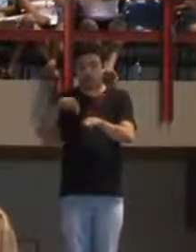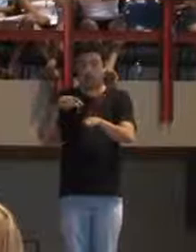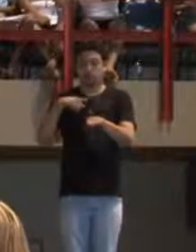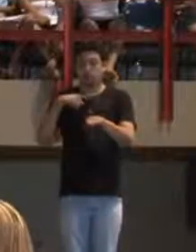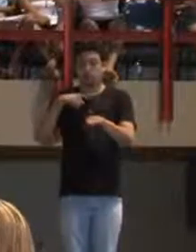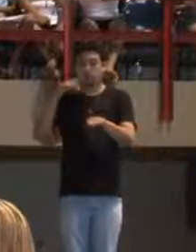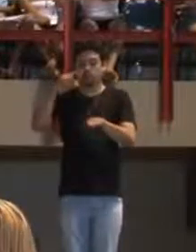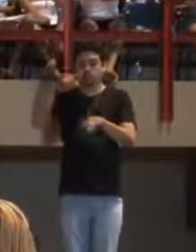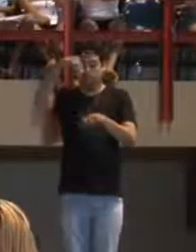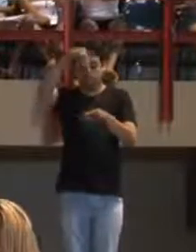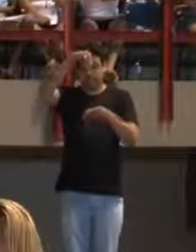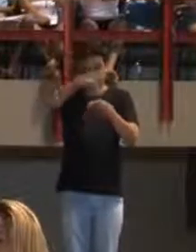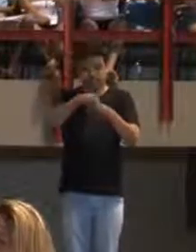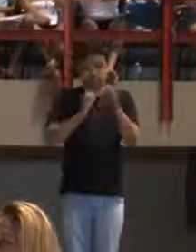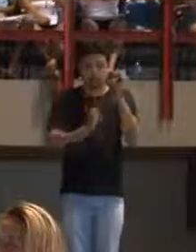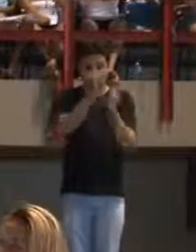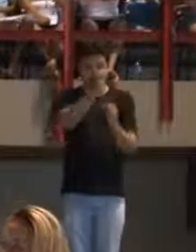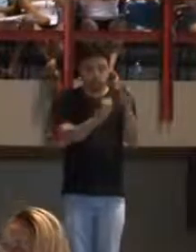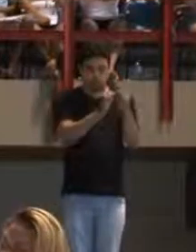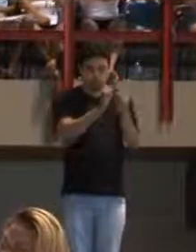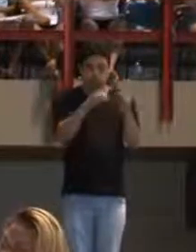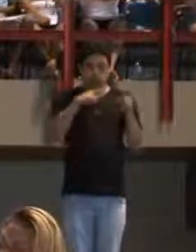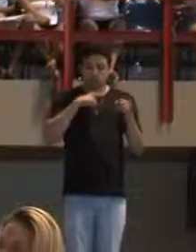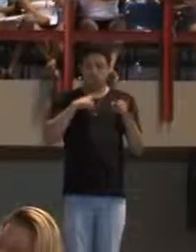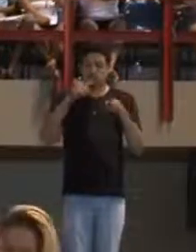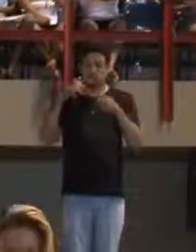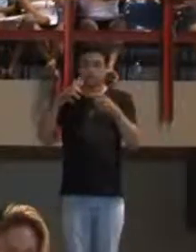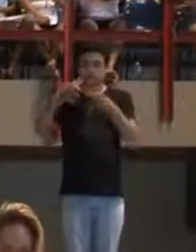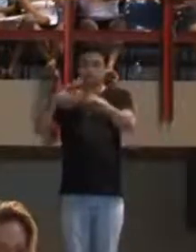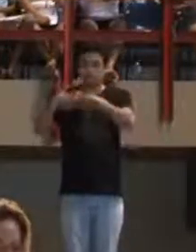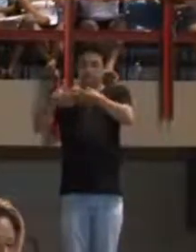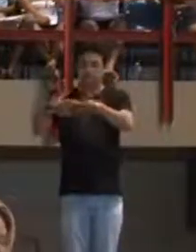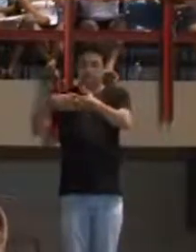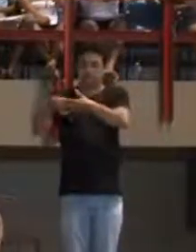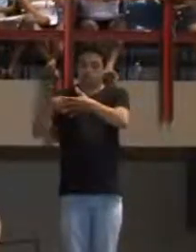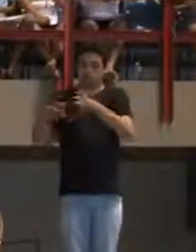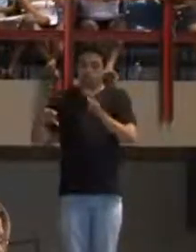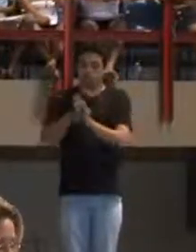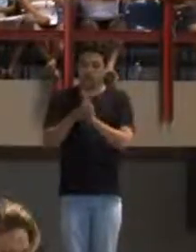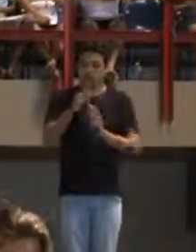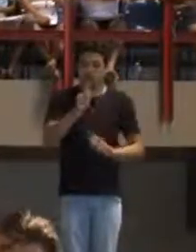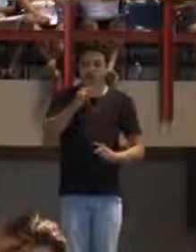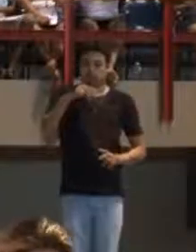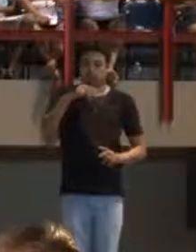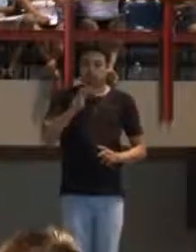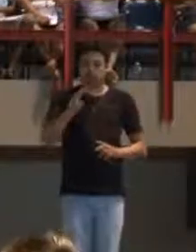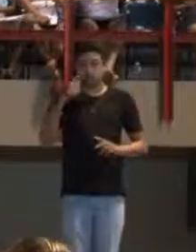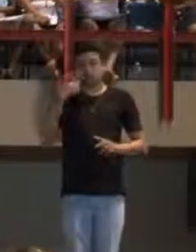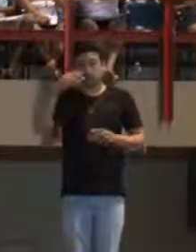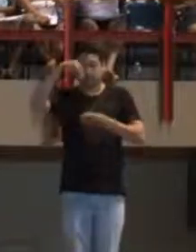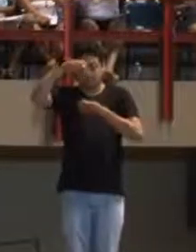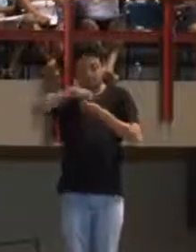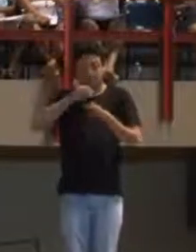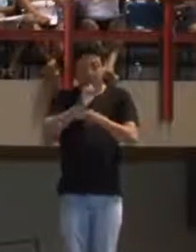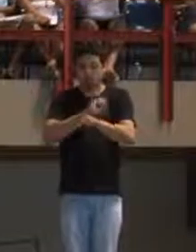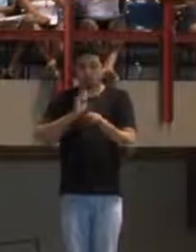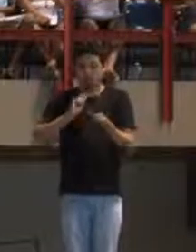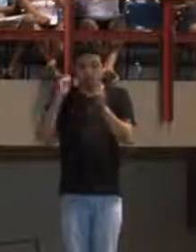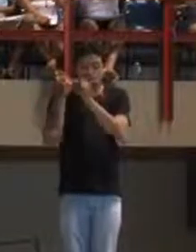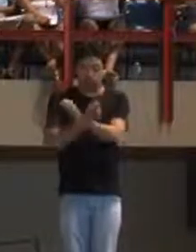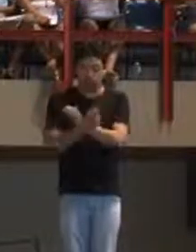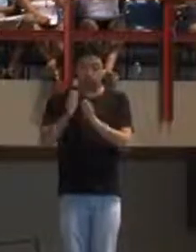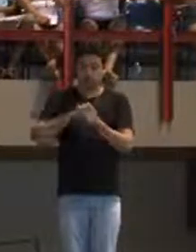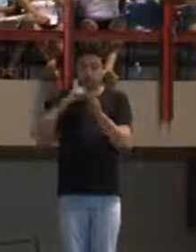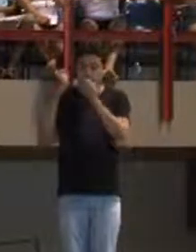de fábrica com motor de combustível para GNV. Você tem que fazer uma adaptação no carro.